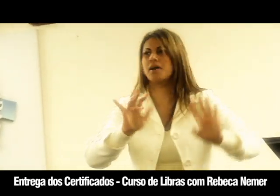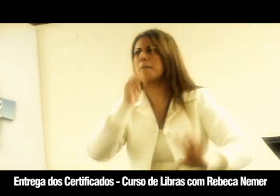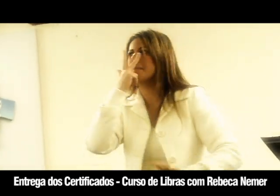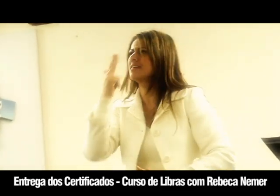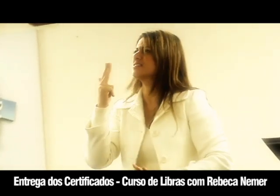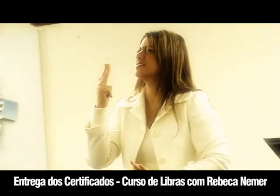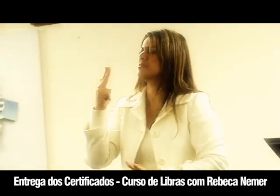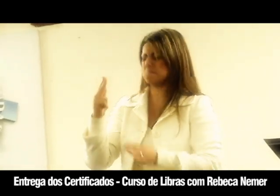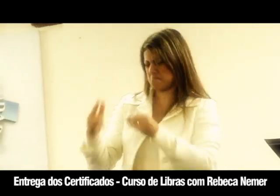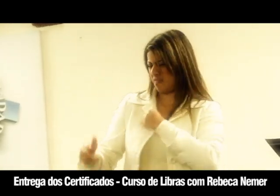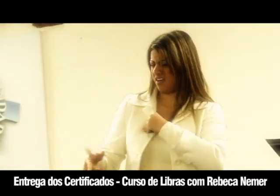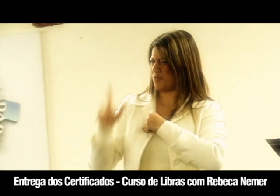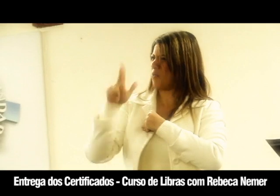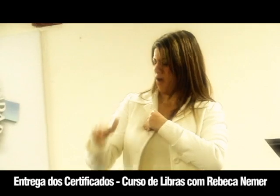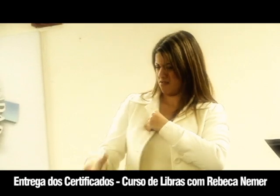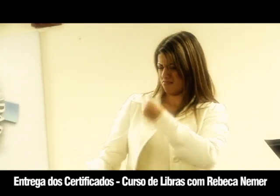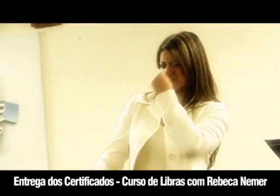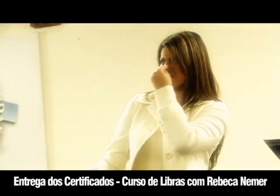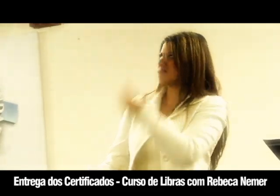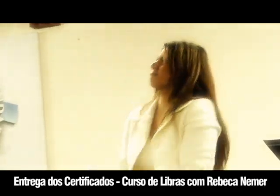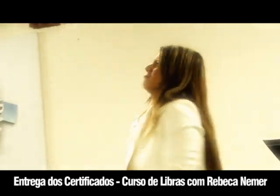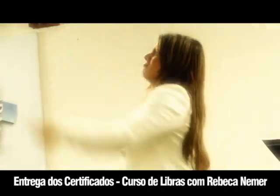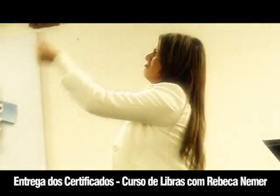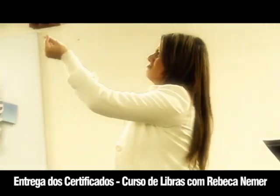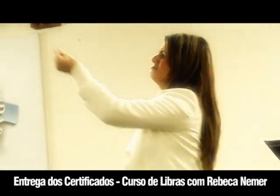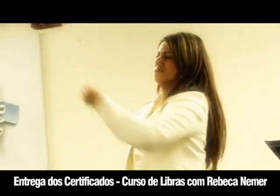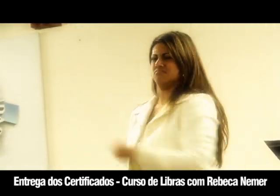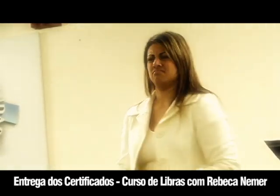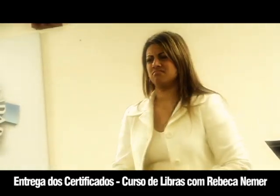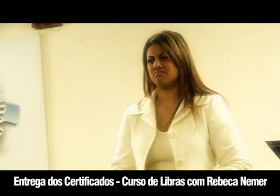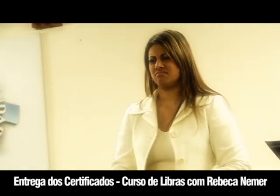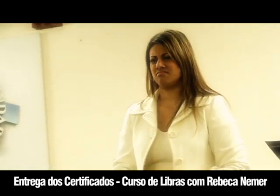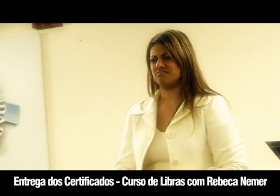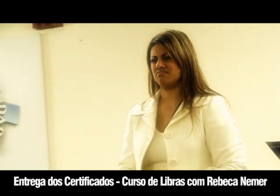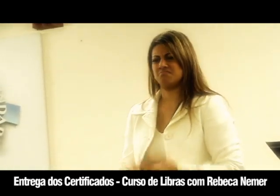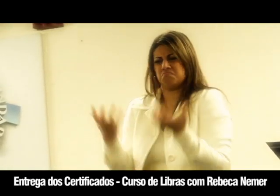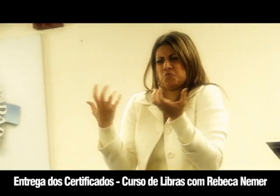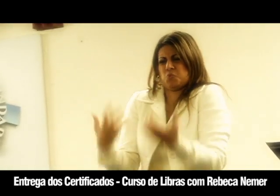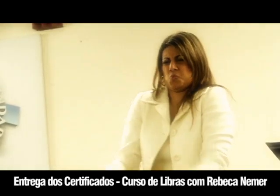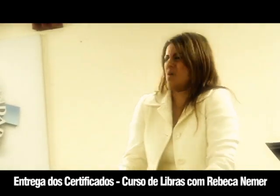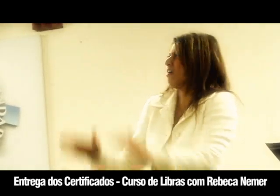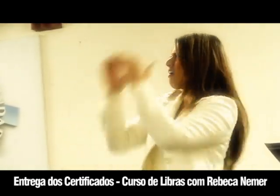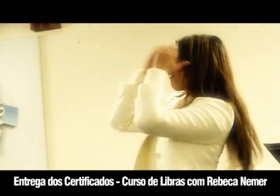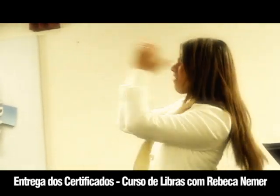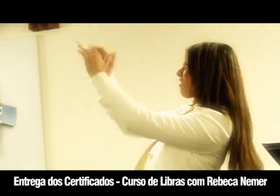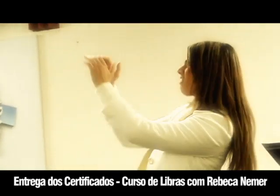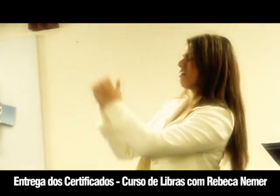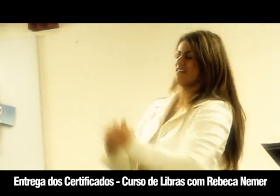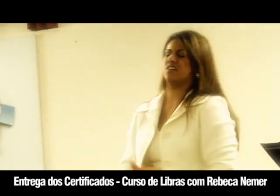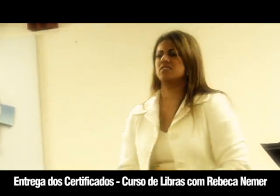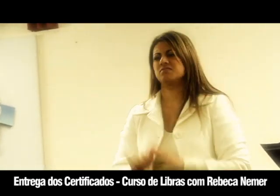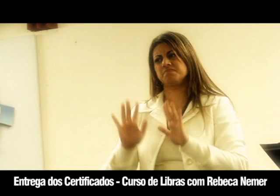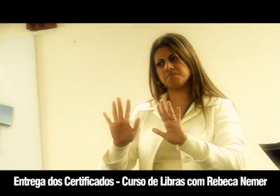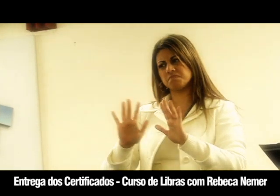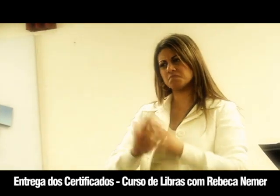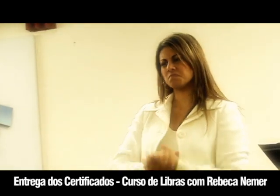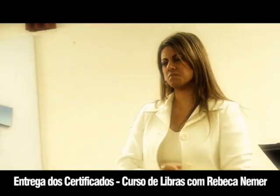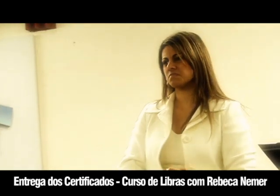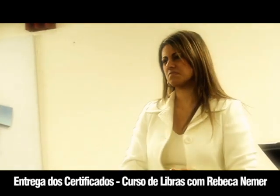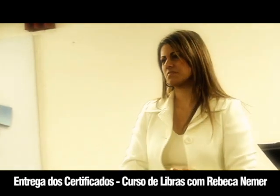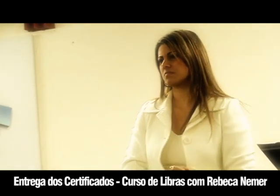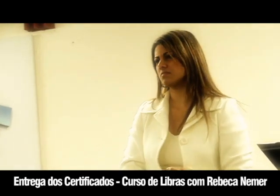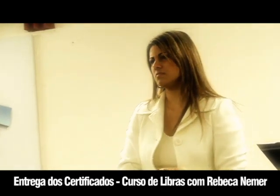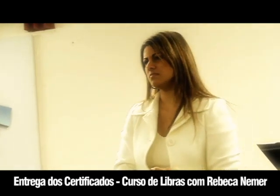aí na Bíblia, nós vamos ler no Calvário, a cruz da redenção. Aquela pessoa que